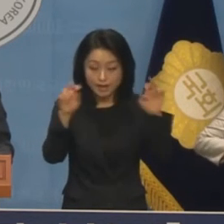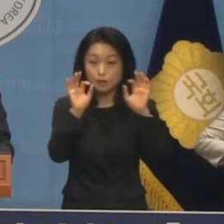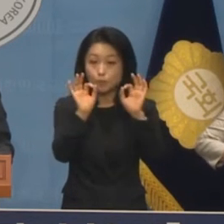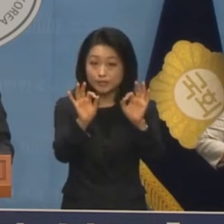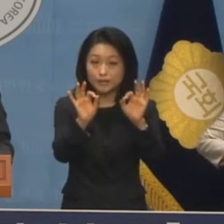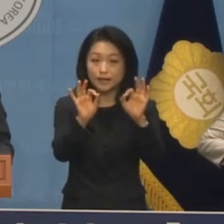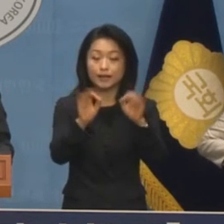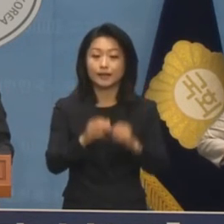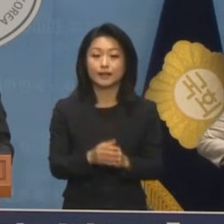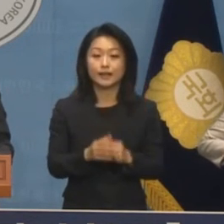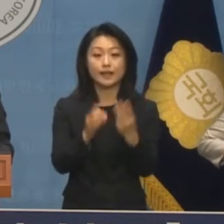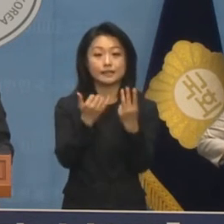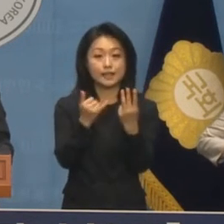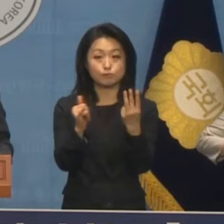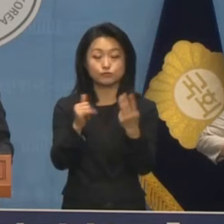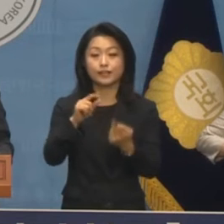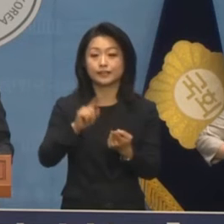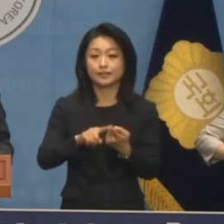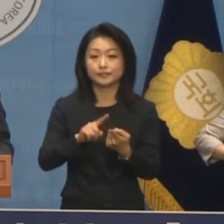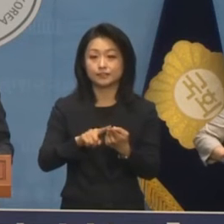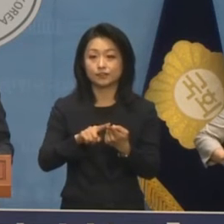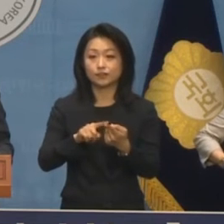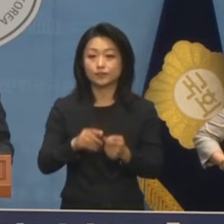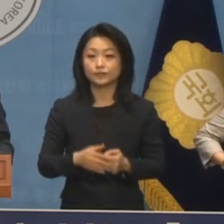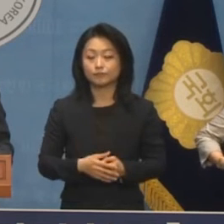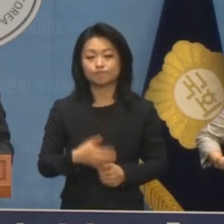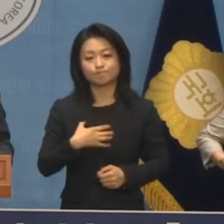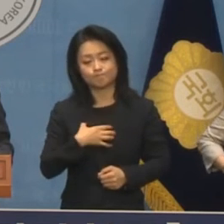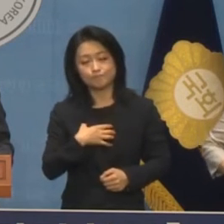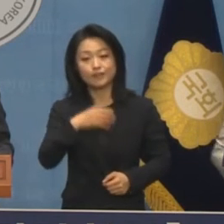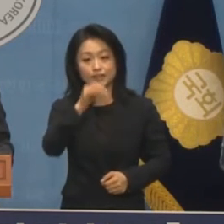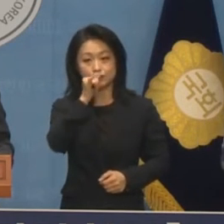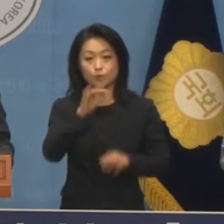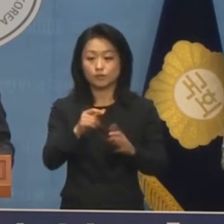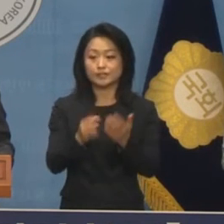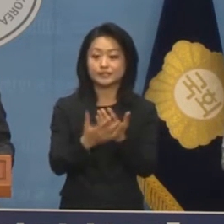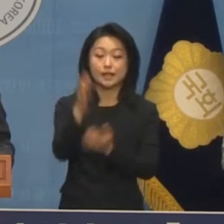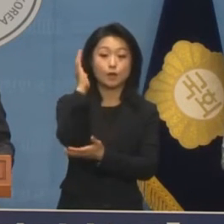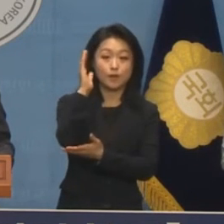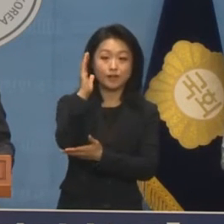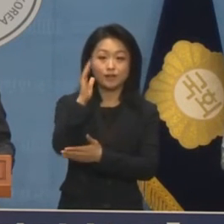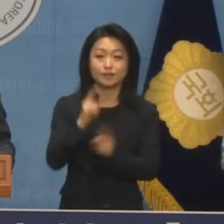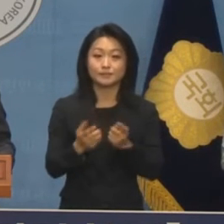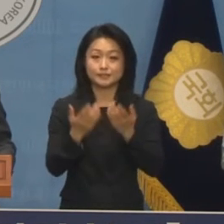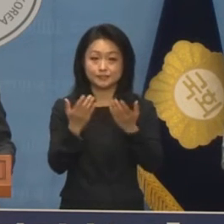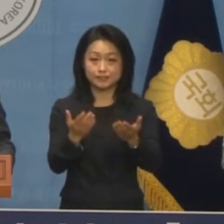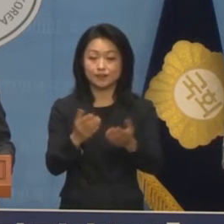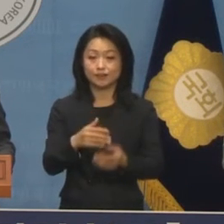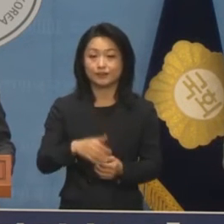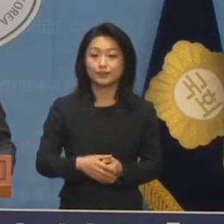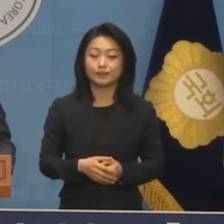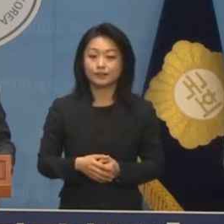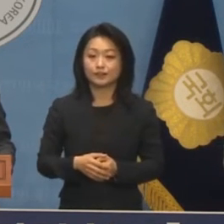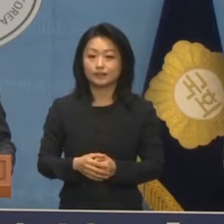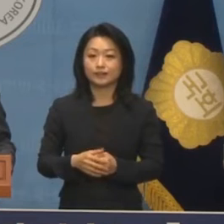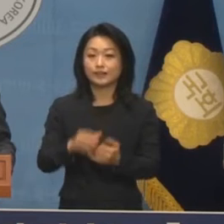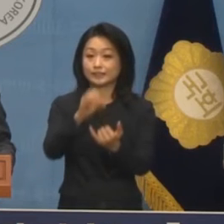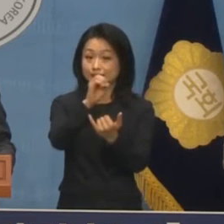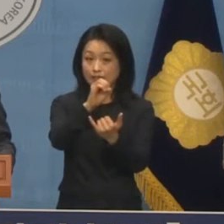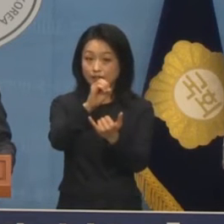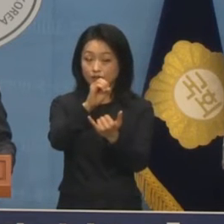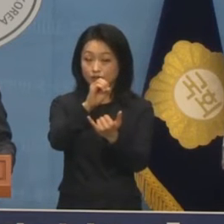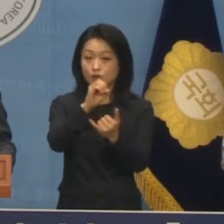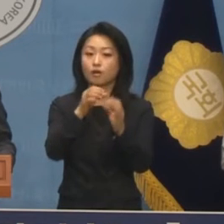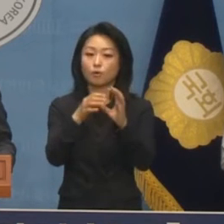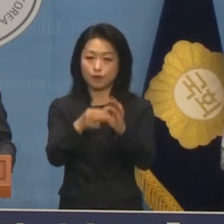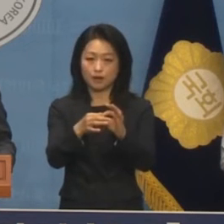그 중에서 3분에 대해서 우려된 부분이 있어서 오늘 기자회견을 하게 됐습니다. 젠더 이데올로기를